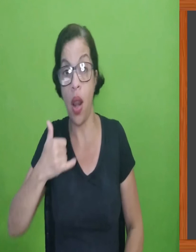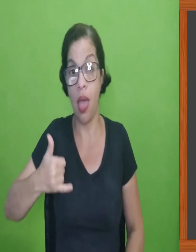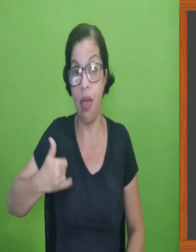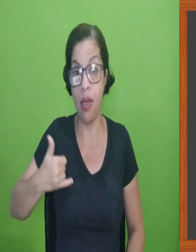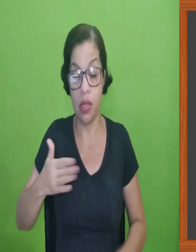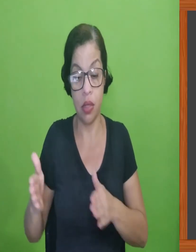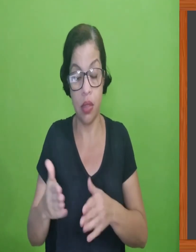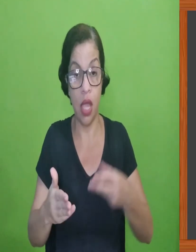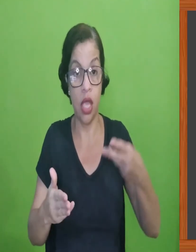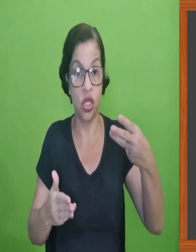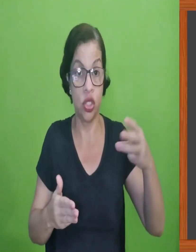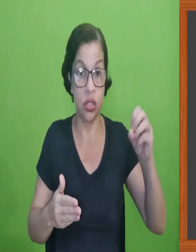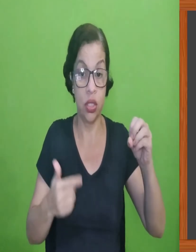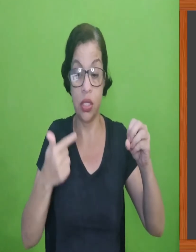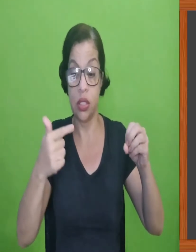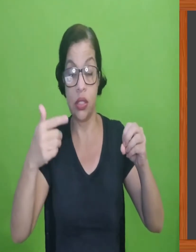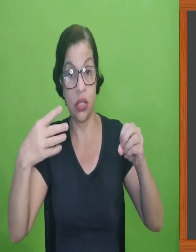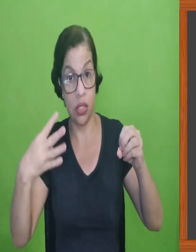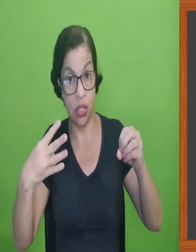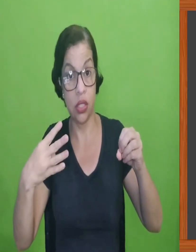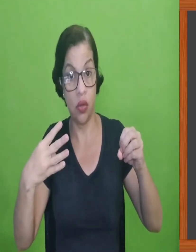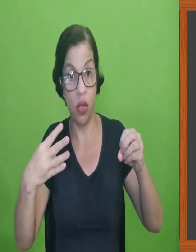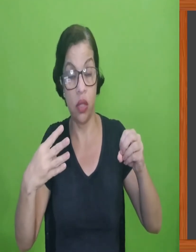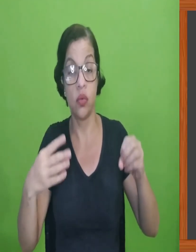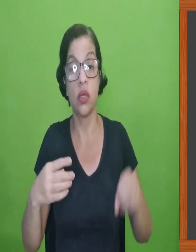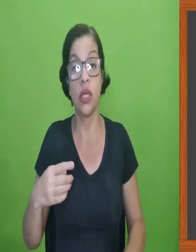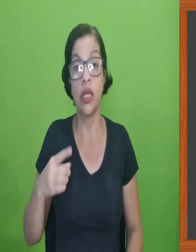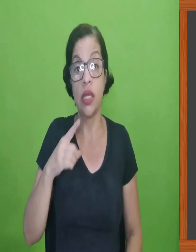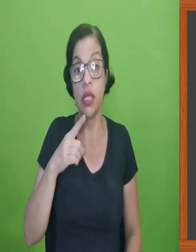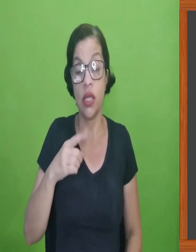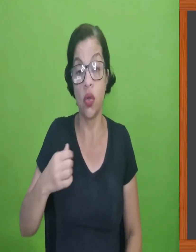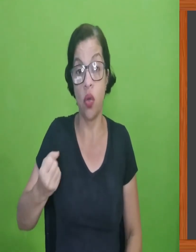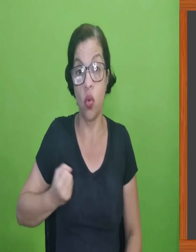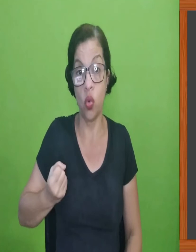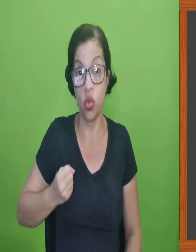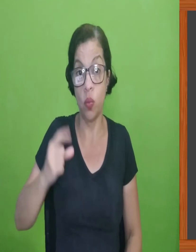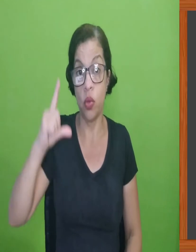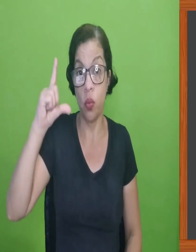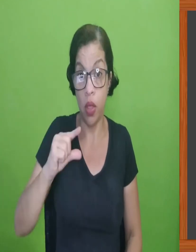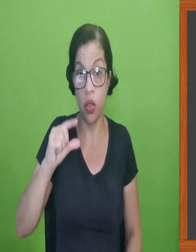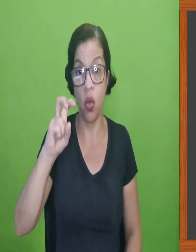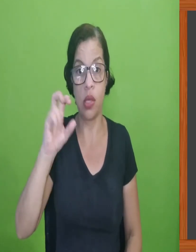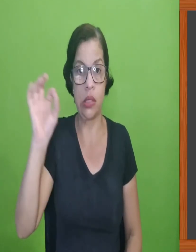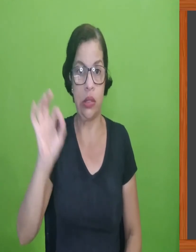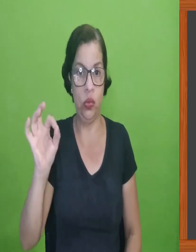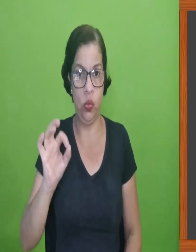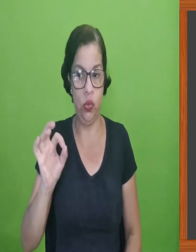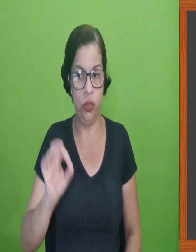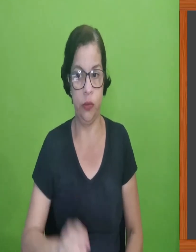entre 30 e 74 anos e com score de risco global menor que 5%.